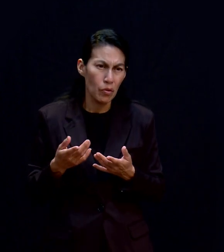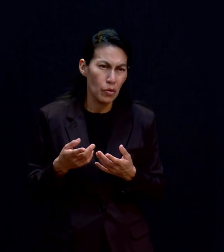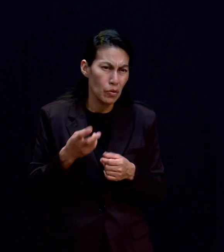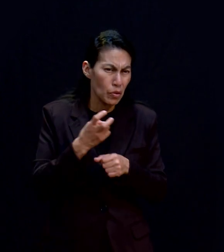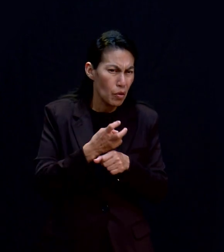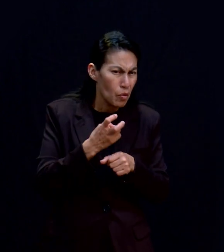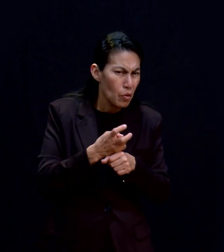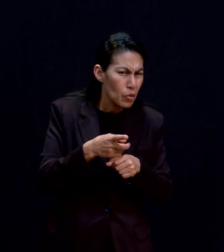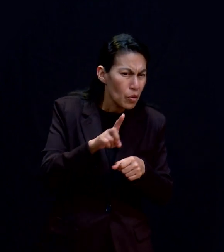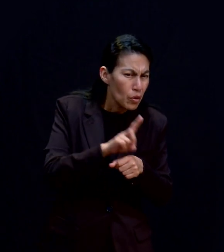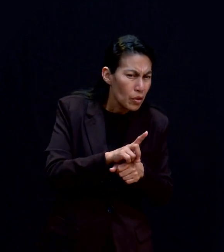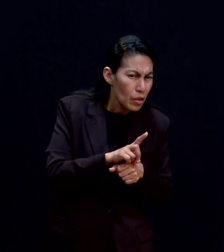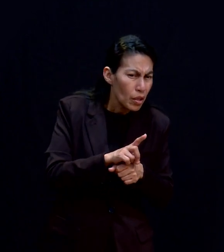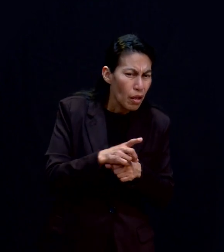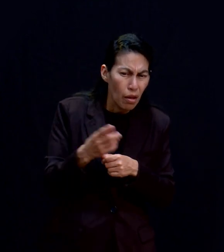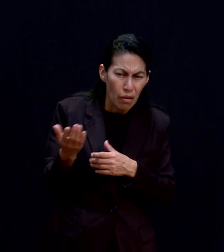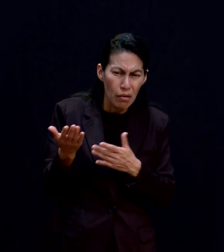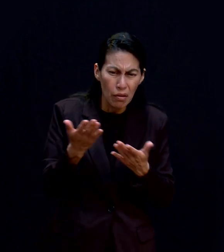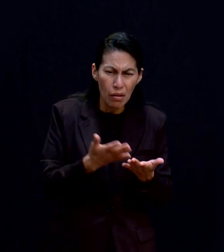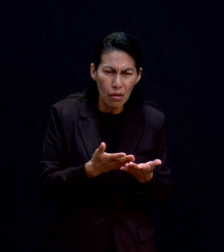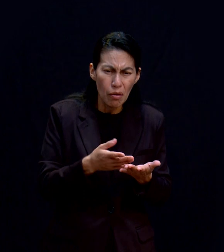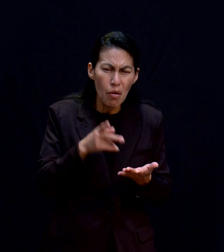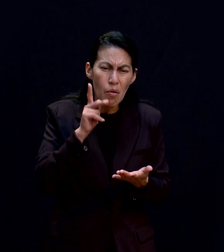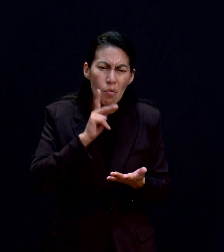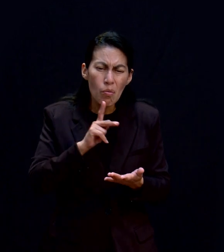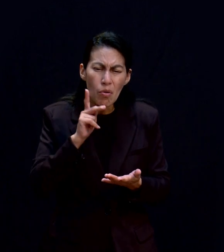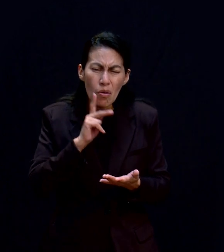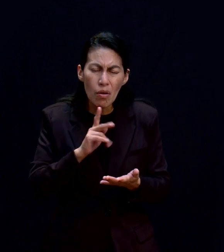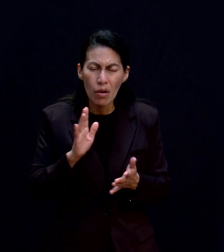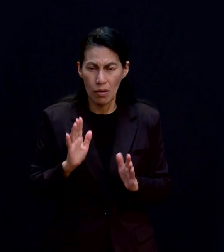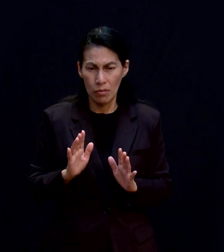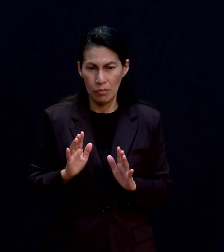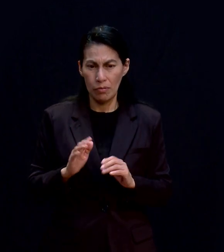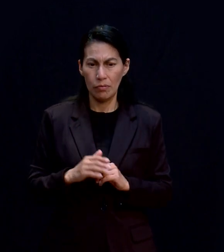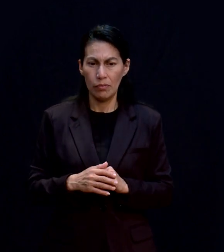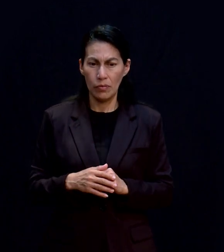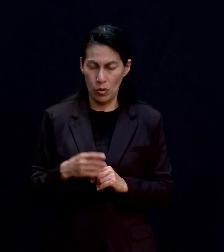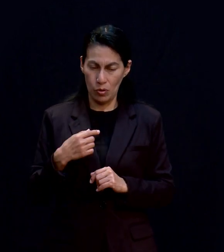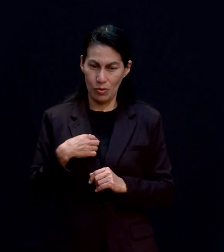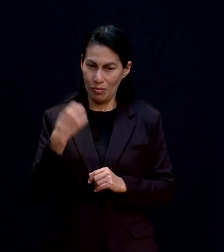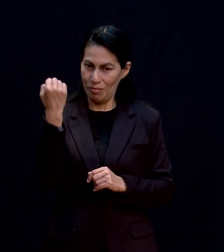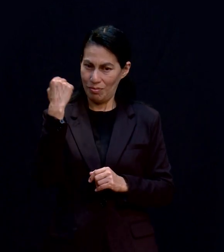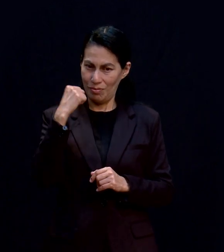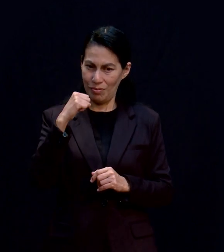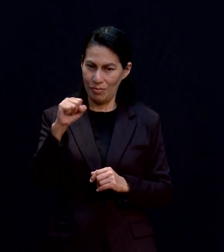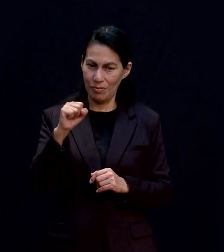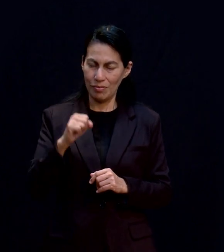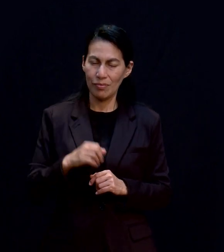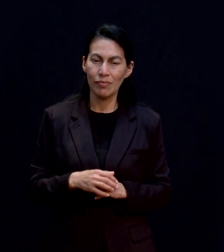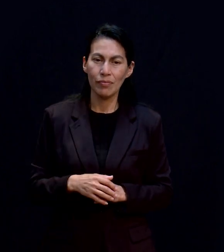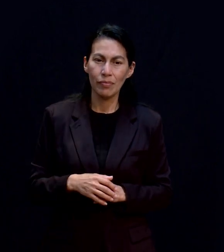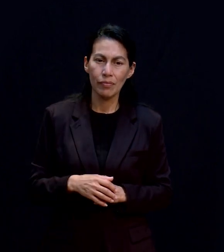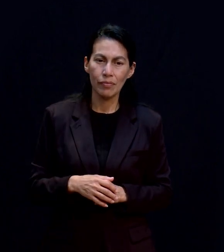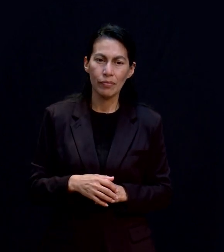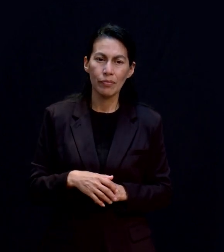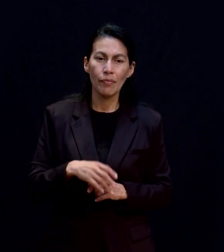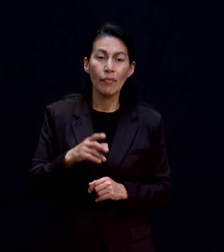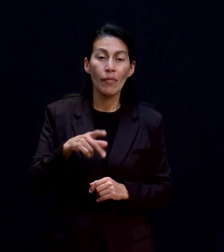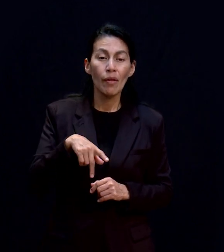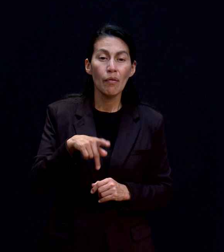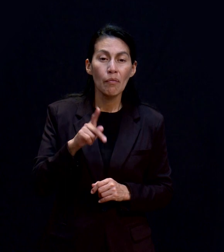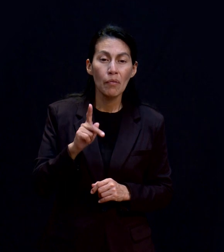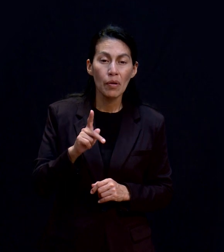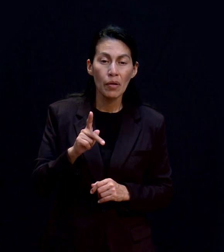digámoslo así de mi entrevista y espero que se me pruebe de todas las maneras posibles en cuanto a mis capacidades